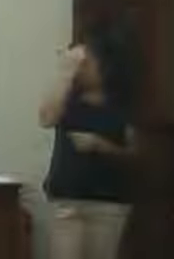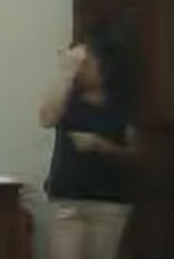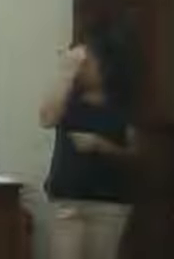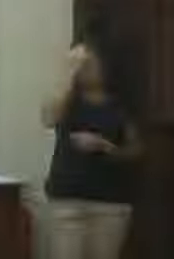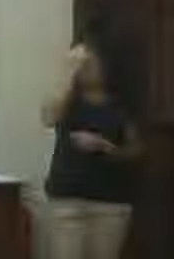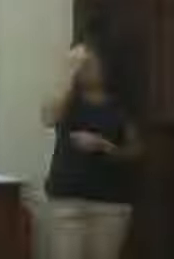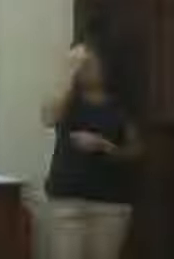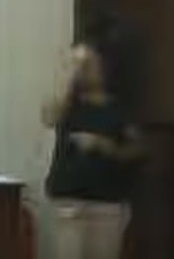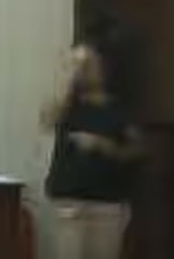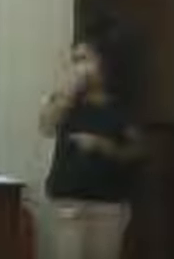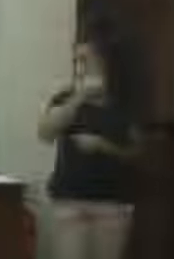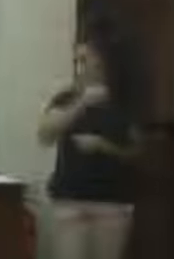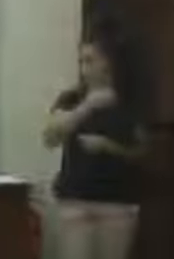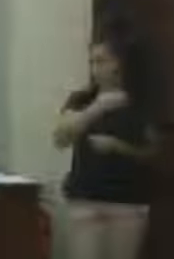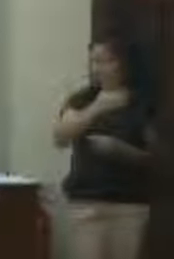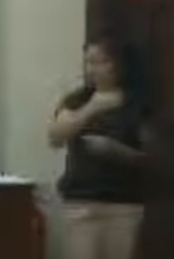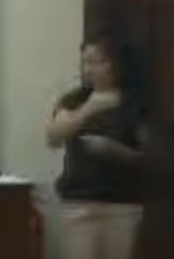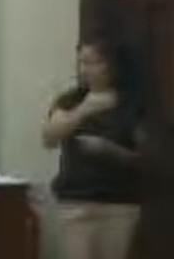Vai fazer uso?